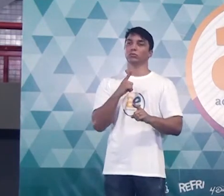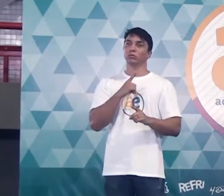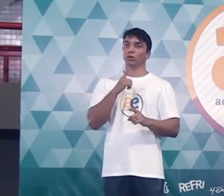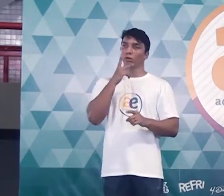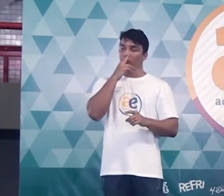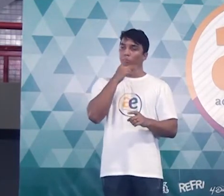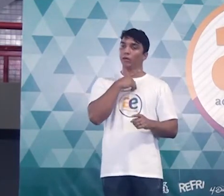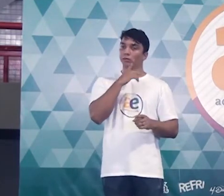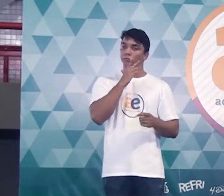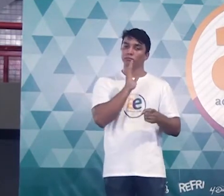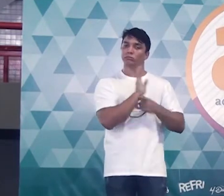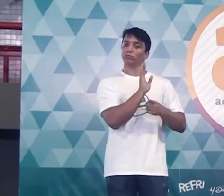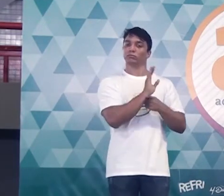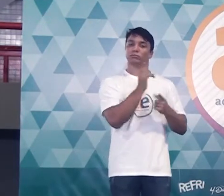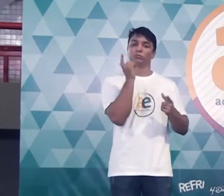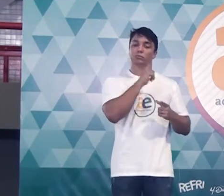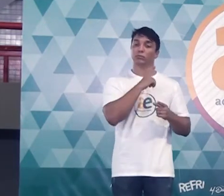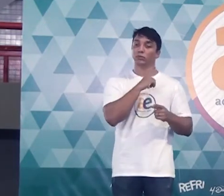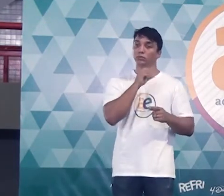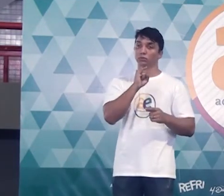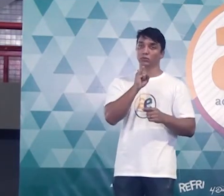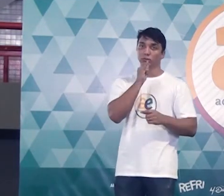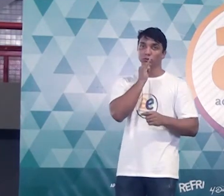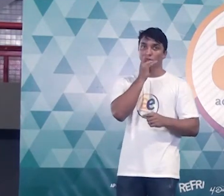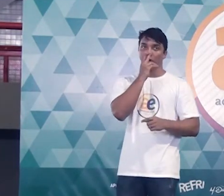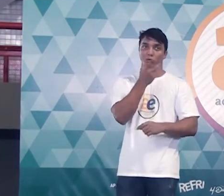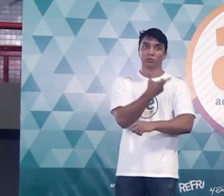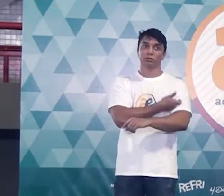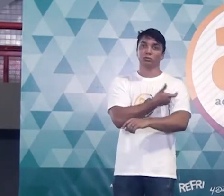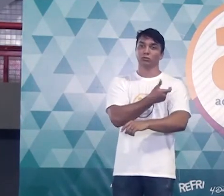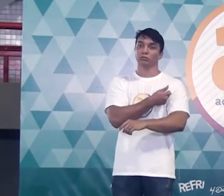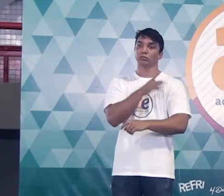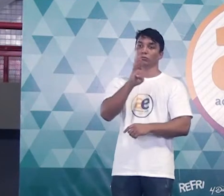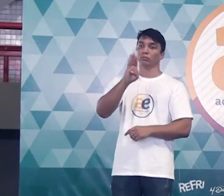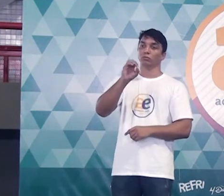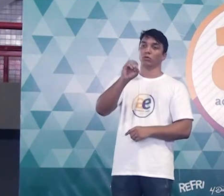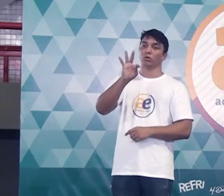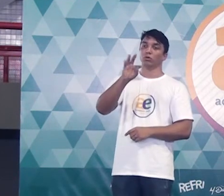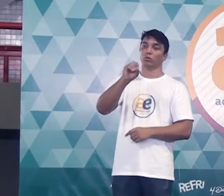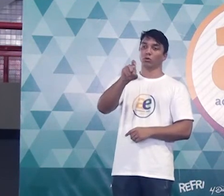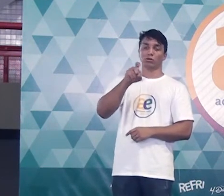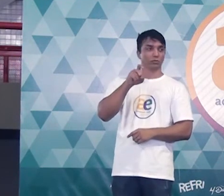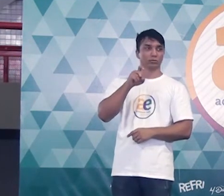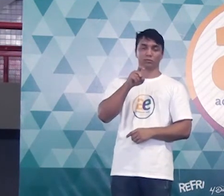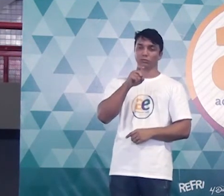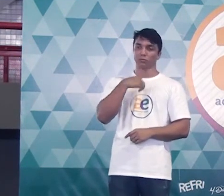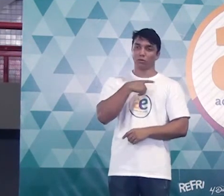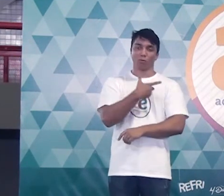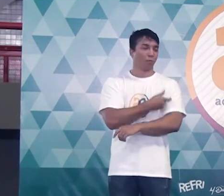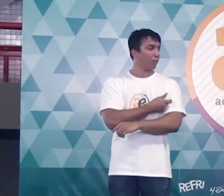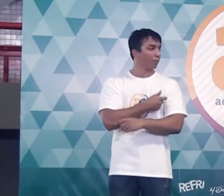viu? Dizem que você dá umas injeçõezinhas de botox,